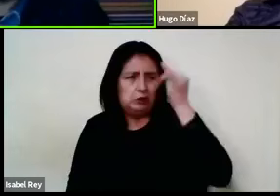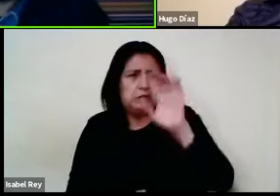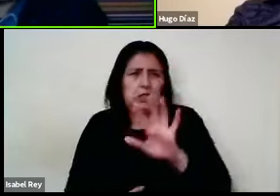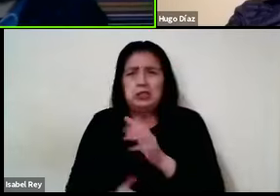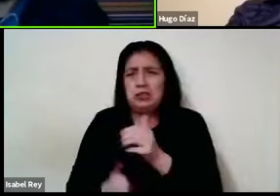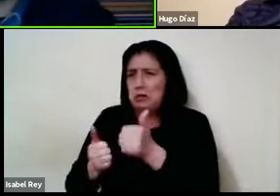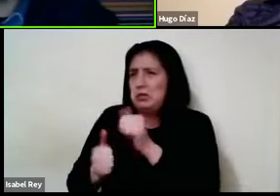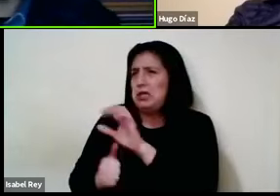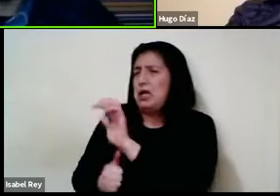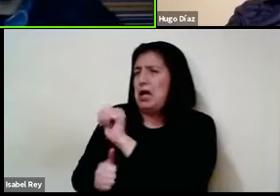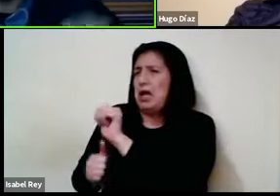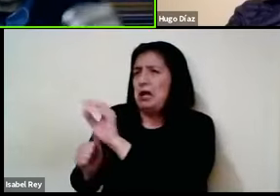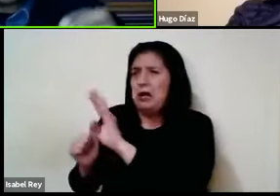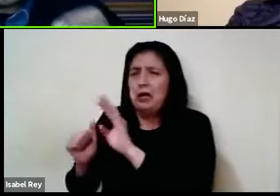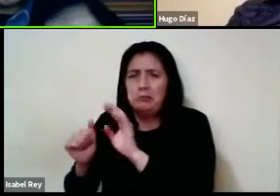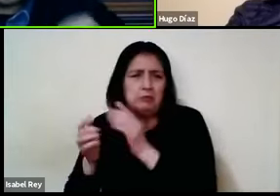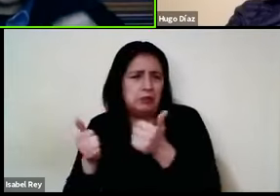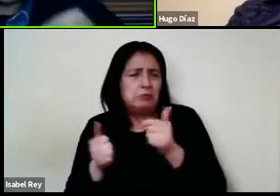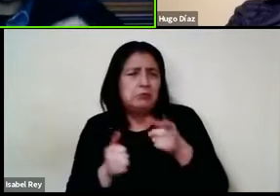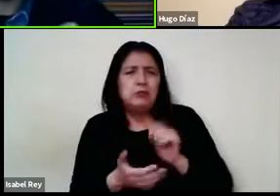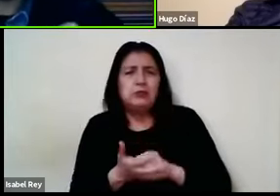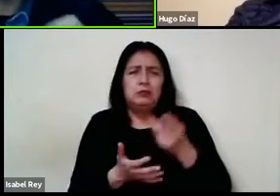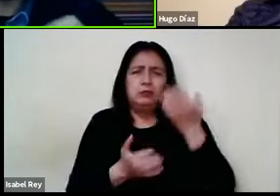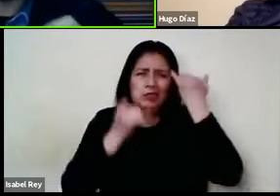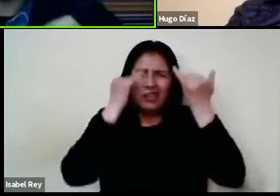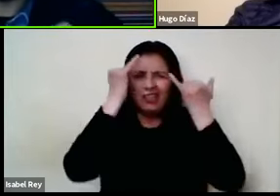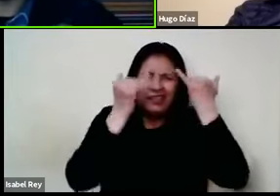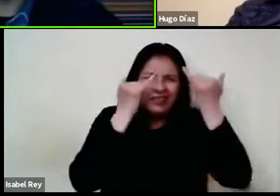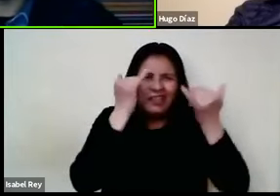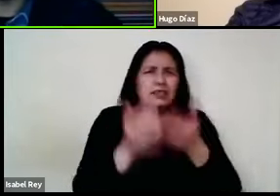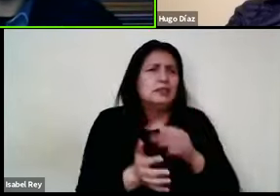idea has aterrizado esto. Entonces, generar ideas